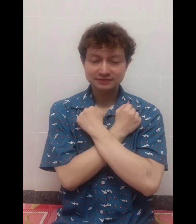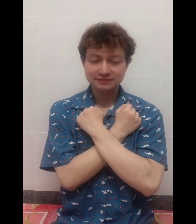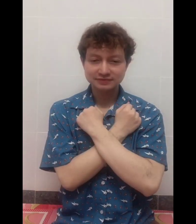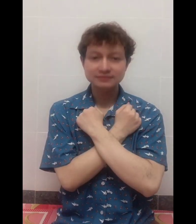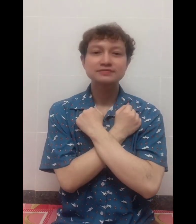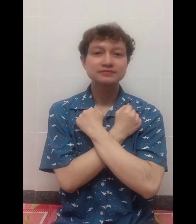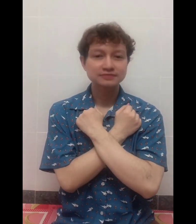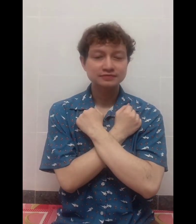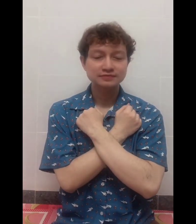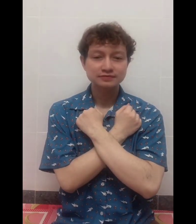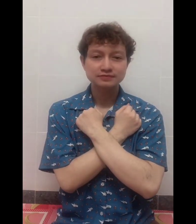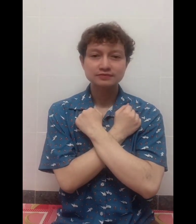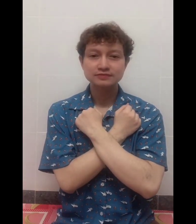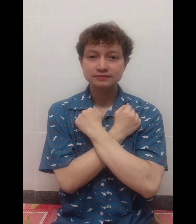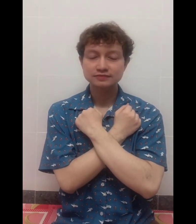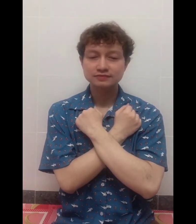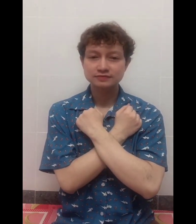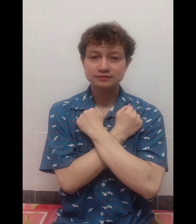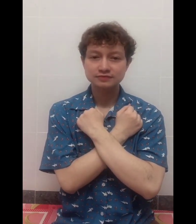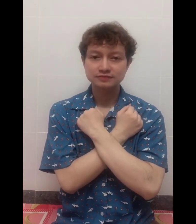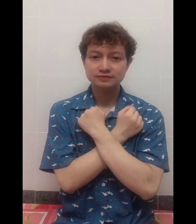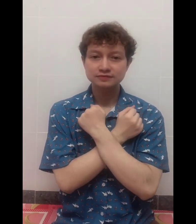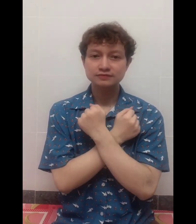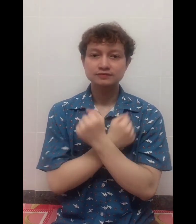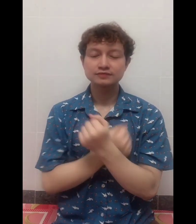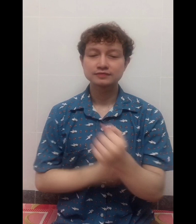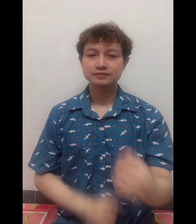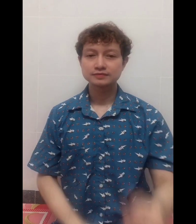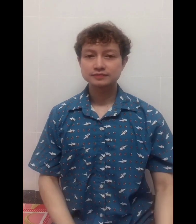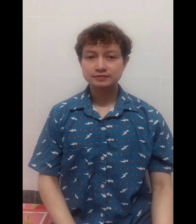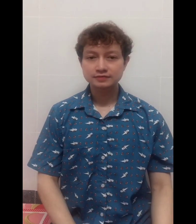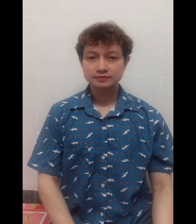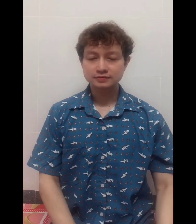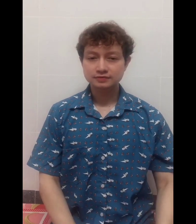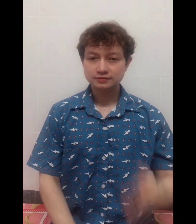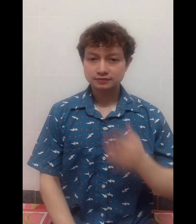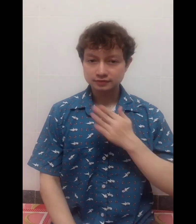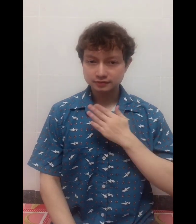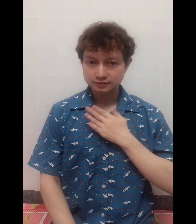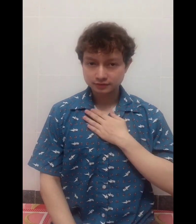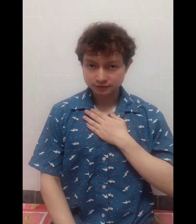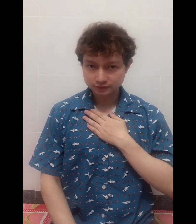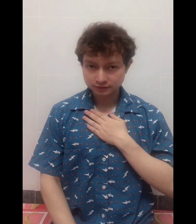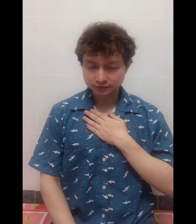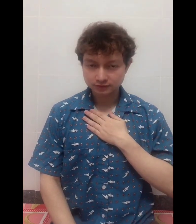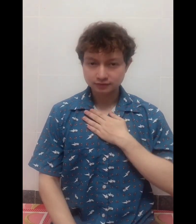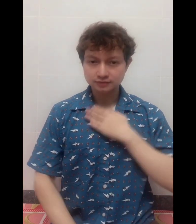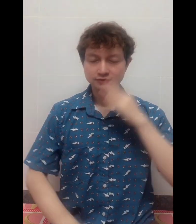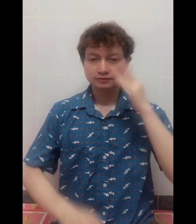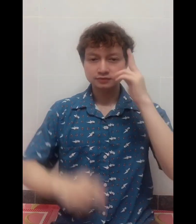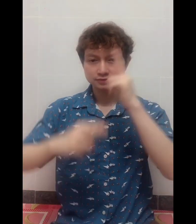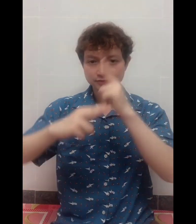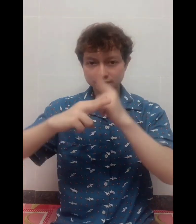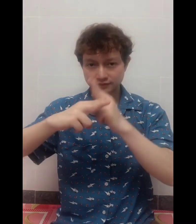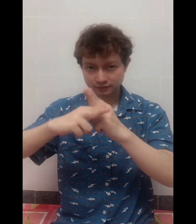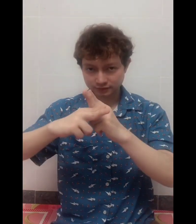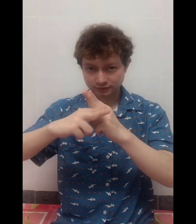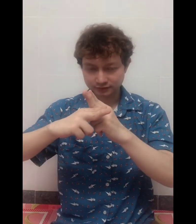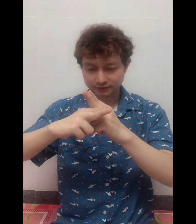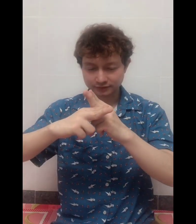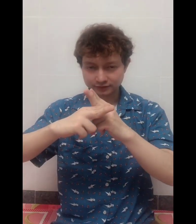me. Tiếp theo thì các bạn giới thiệu tên của mình kèm theo một câu nào đó. Ví dụ như